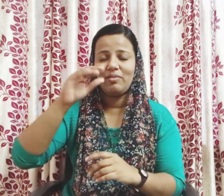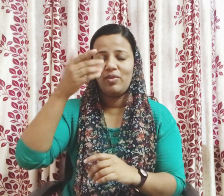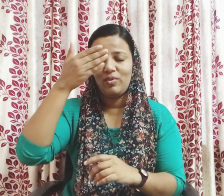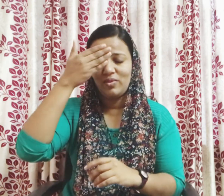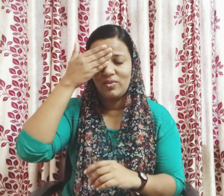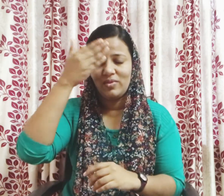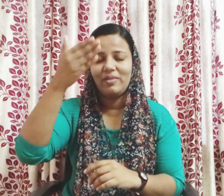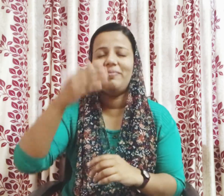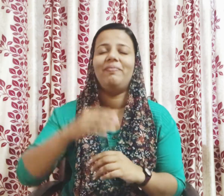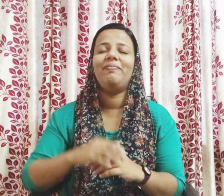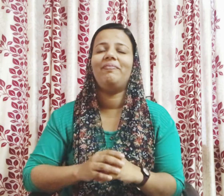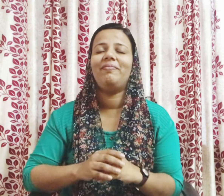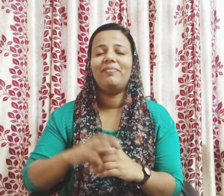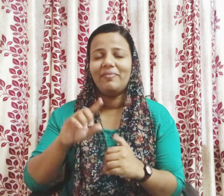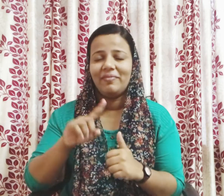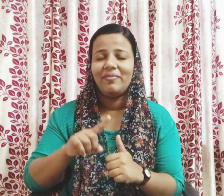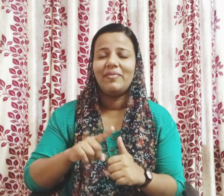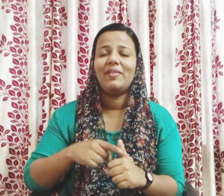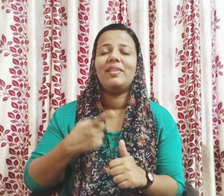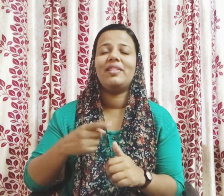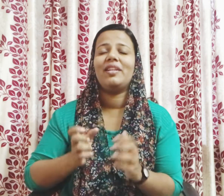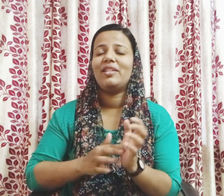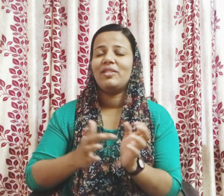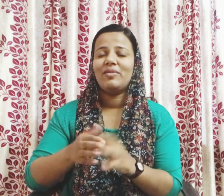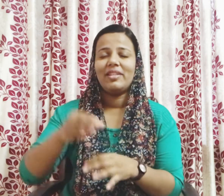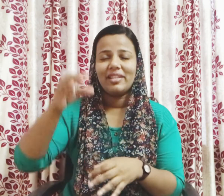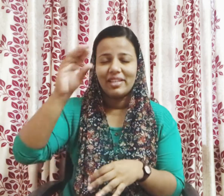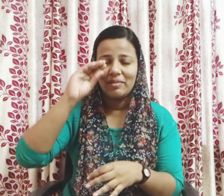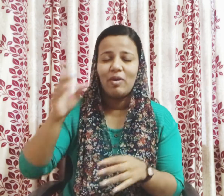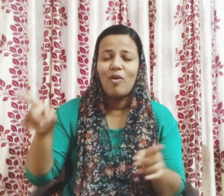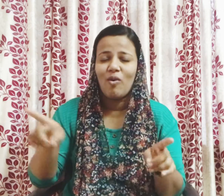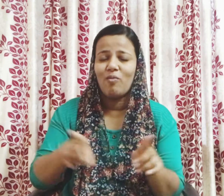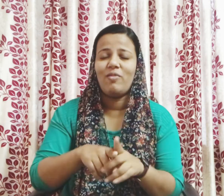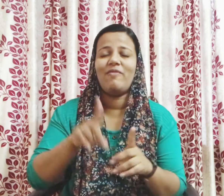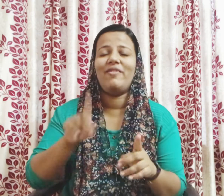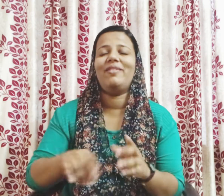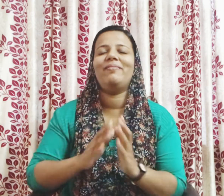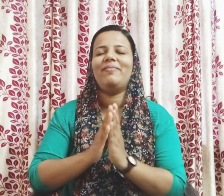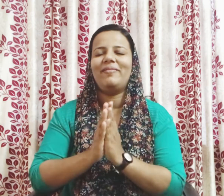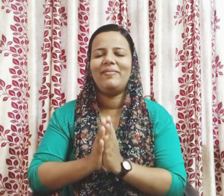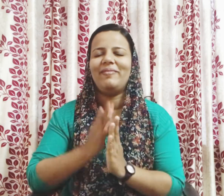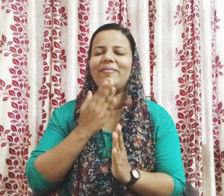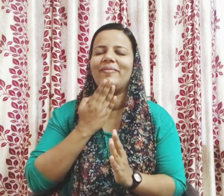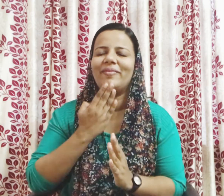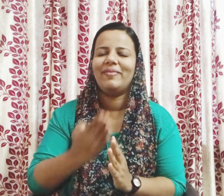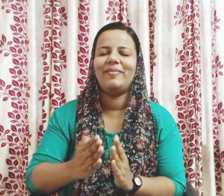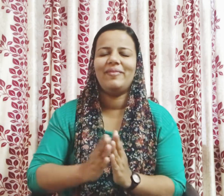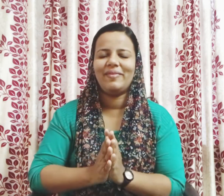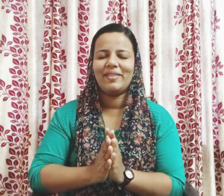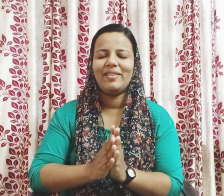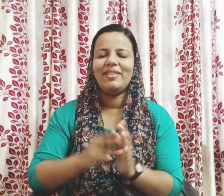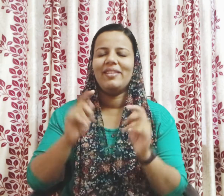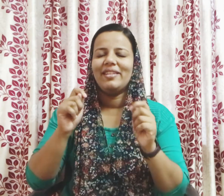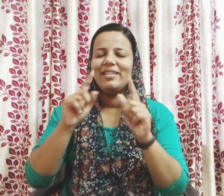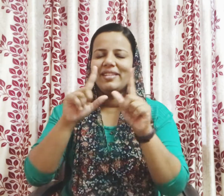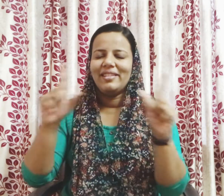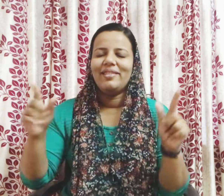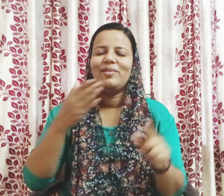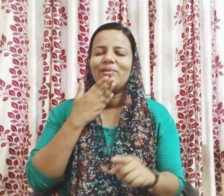വൻകൃപകൾക്കായി സ്തോത്രം ചെയ്യുന്നു. പ്രത്യേകിച്ച് അങ്ങയുടെ കൃപ തന്നെ കുഞ്ഞുങ്ങളുടെ കൂടെ ഇരിക്കുന്നതിന് ഞങ്ങൾ അങ്ങേക്ക് നന്ദി പറയുന്ന കർത്താവേ. ഹല്ലേലൂയ, നന്ദിയോടെ